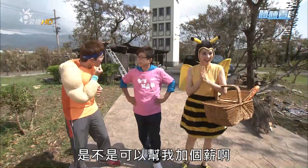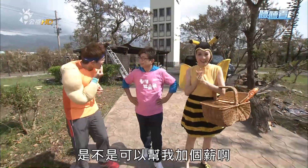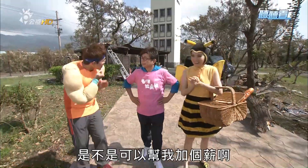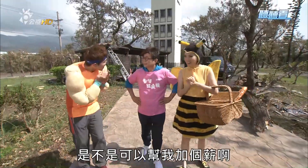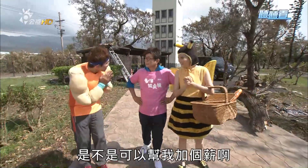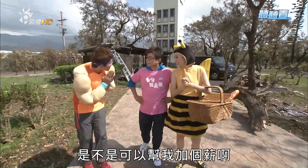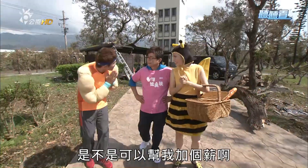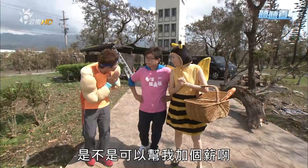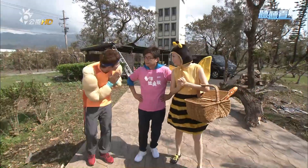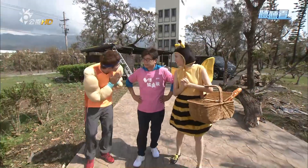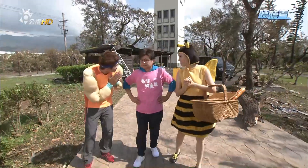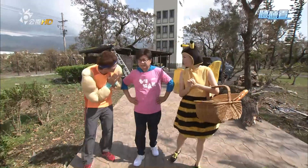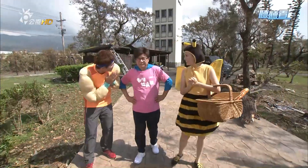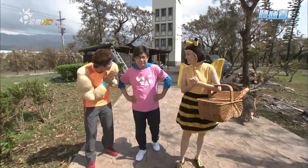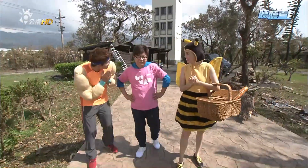呢？